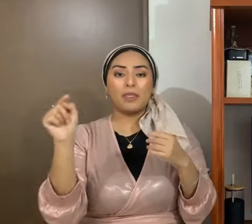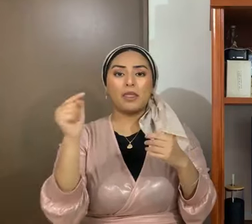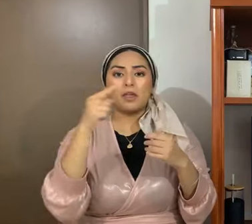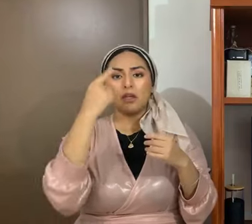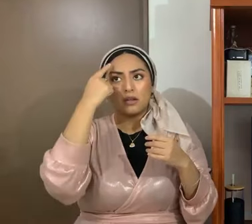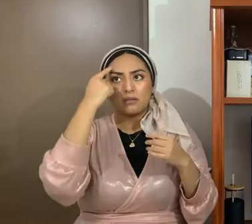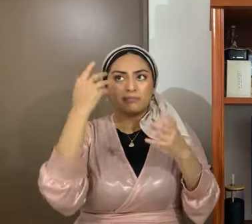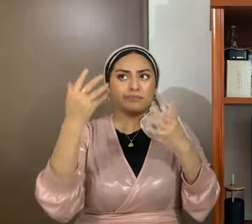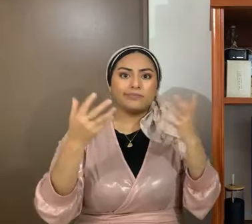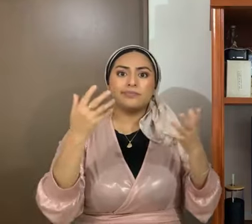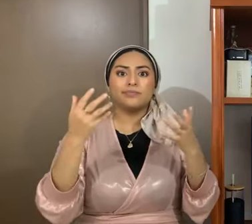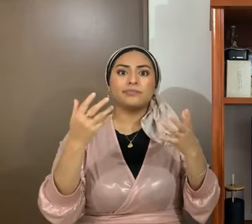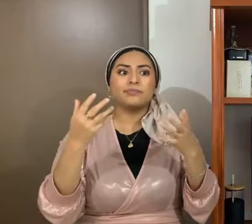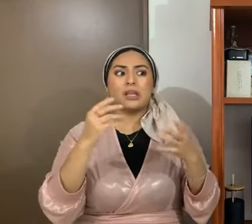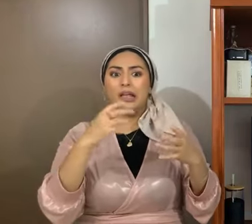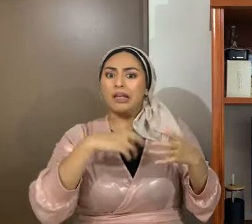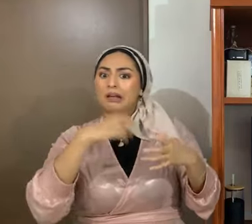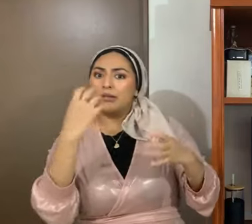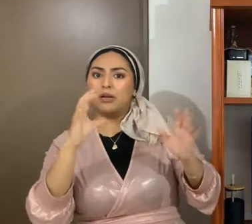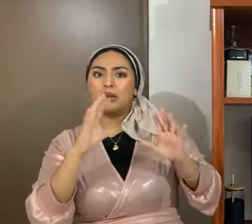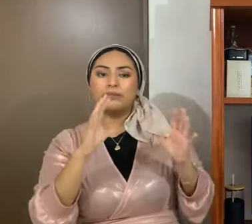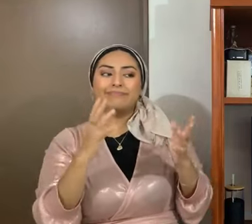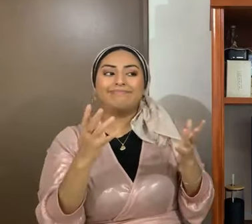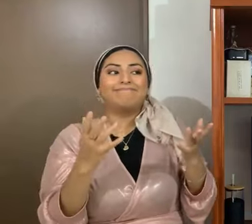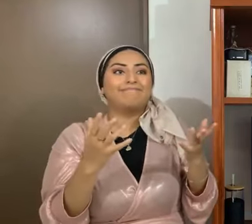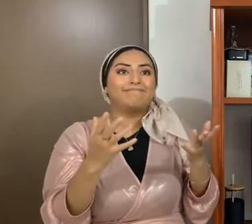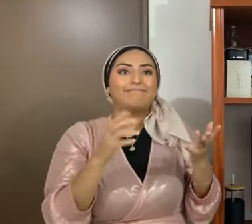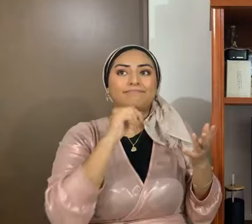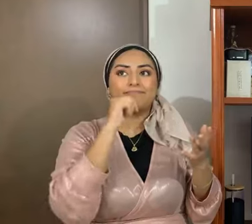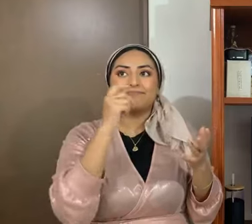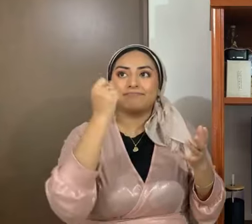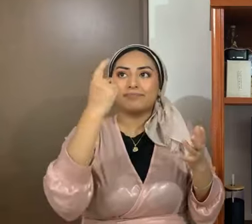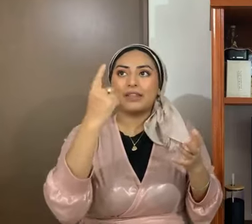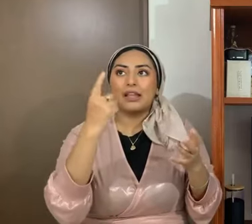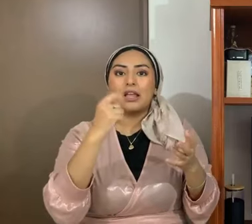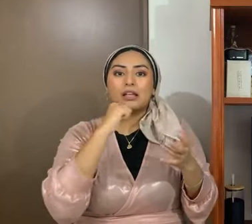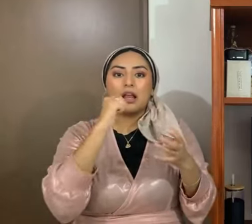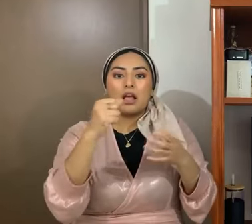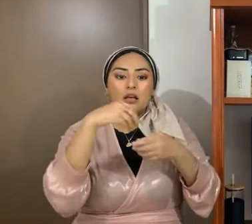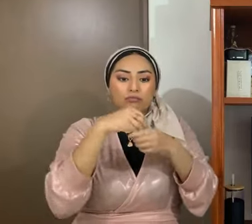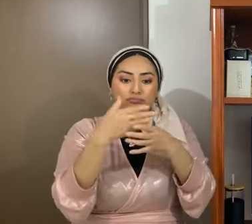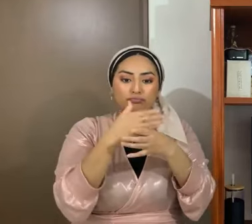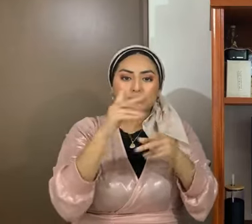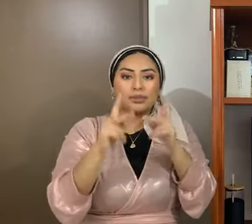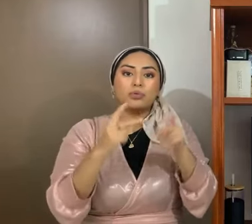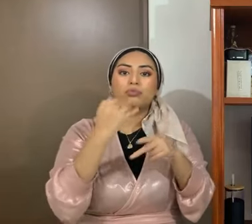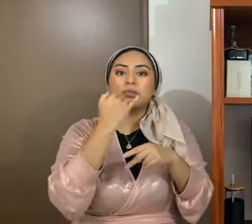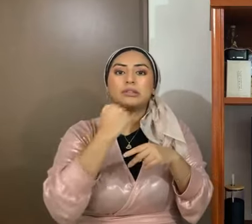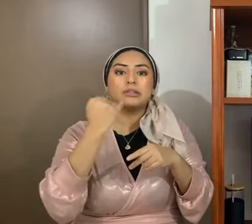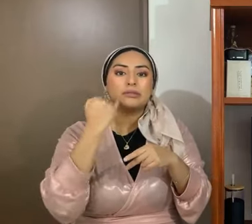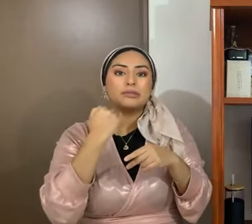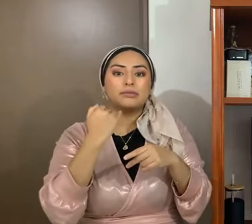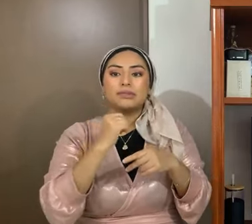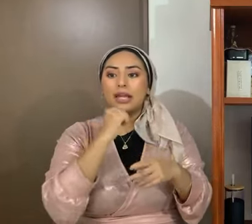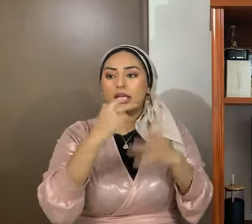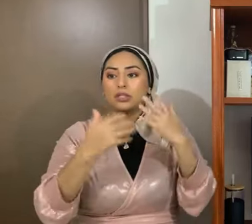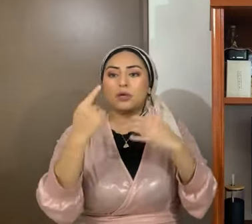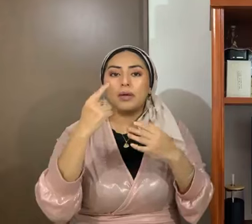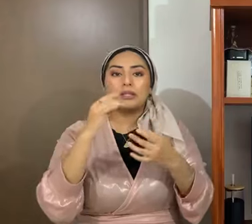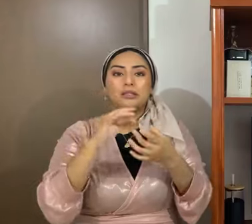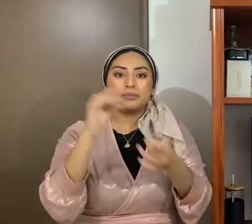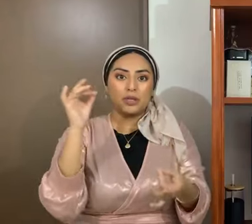si empieza a sacar su carne, bueno, es que no lo entendió y es que no es parte del pueblo de Israel, no es alguien